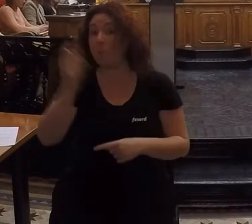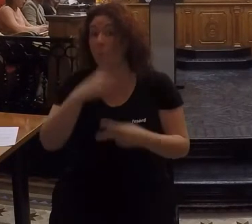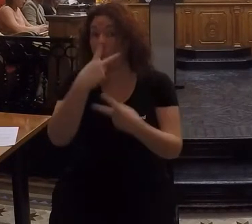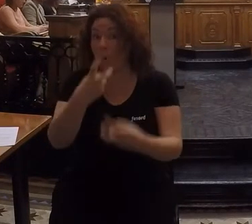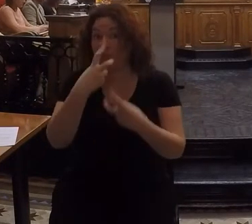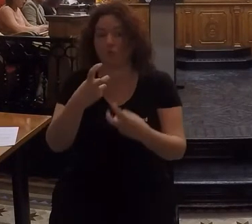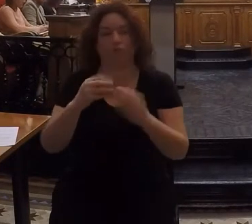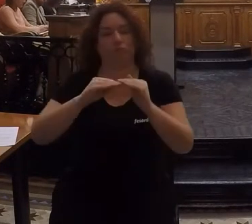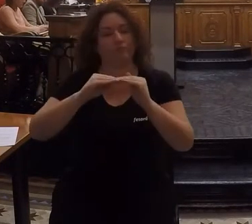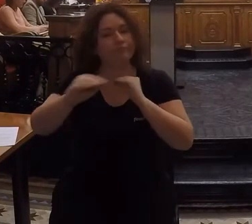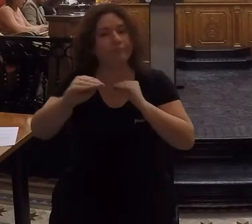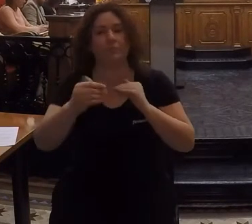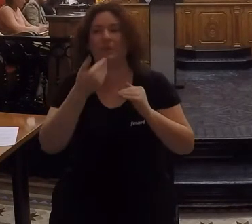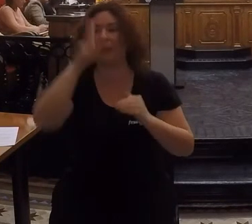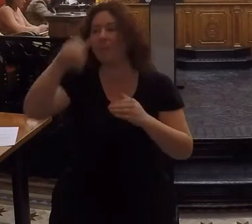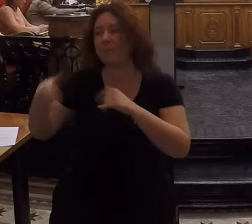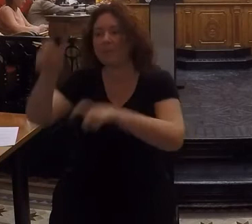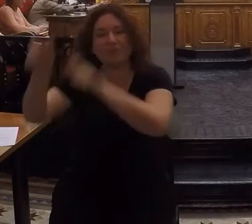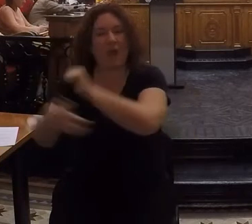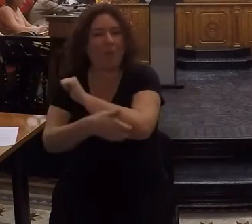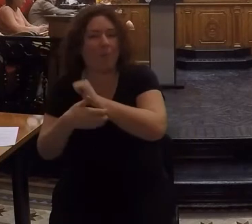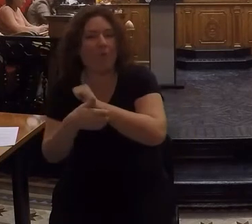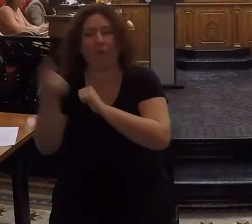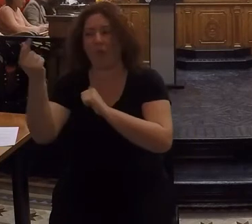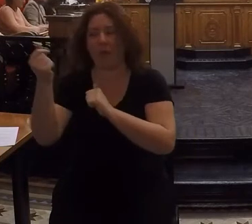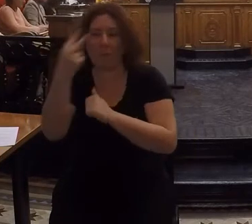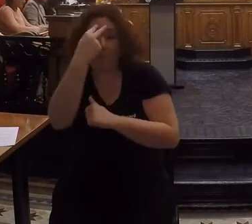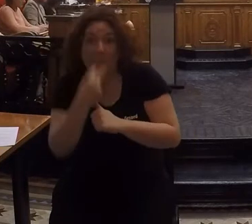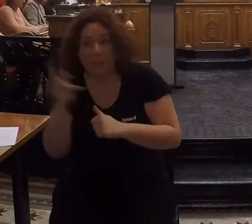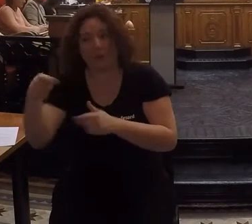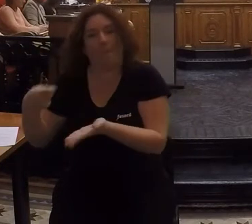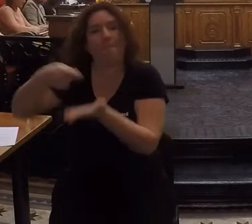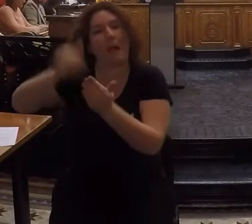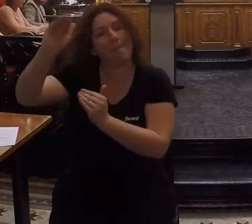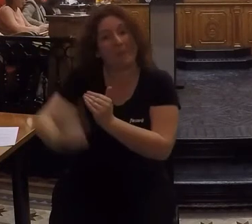tienen. Así de sencillo. Y lo repetiremos las veces que haya que repetirlo.